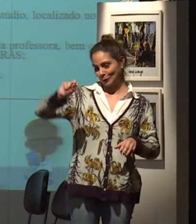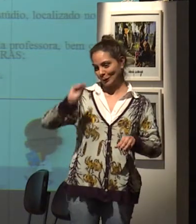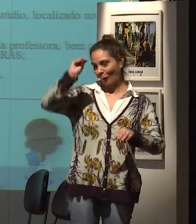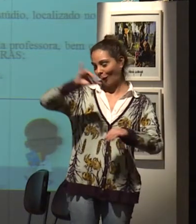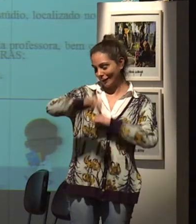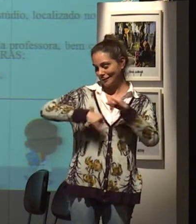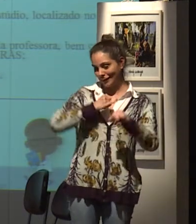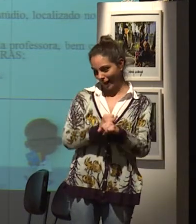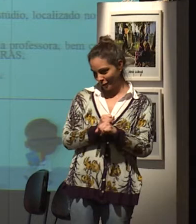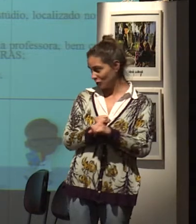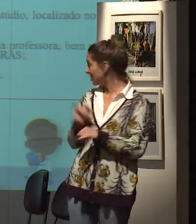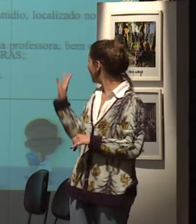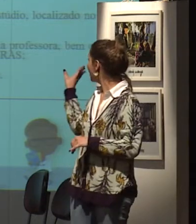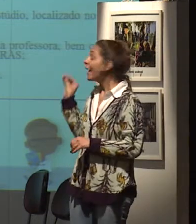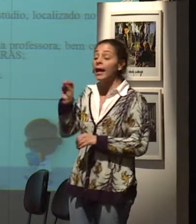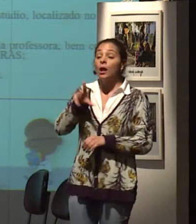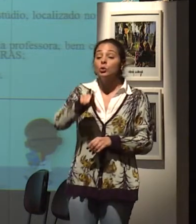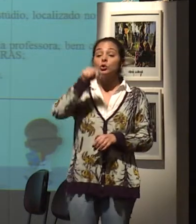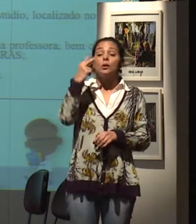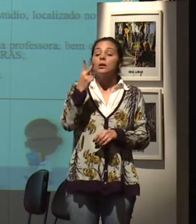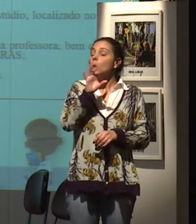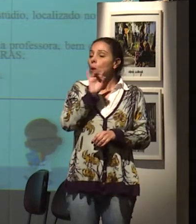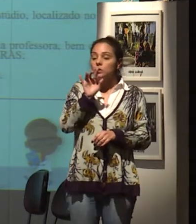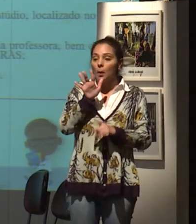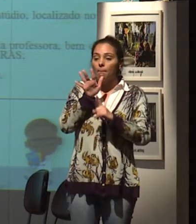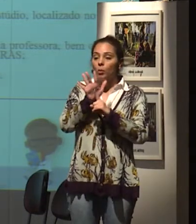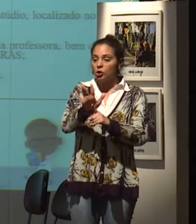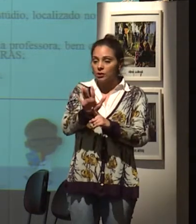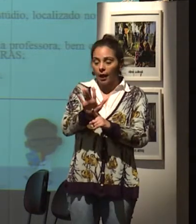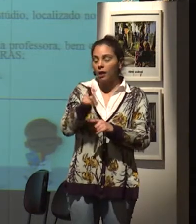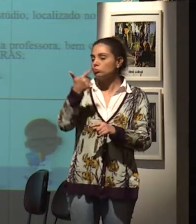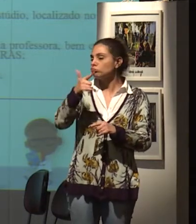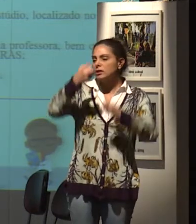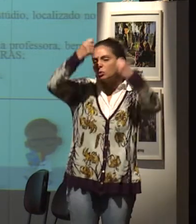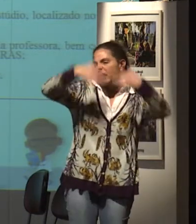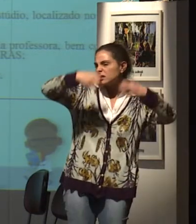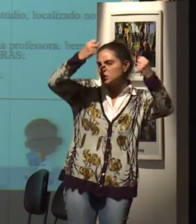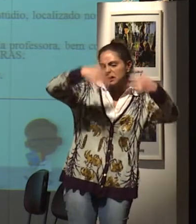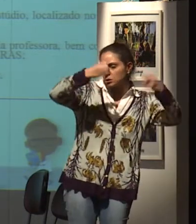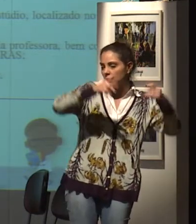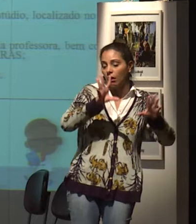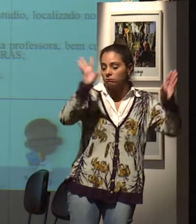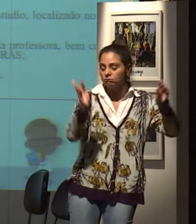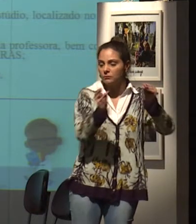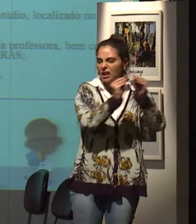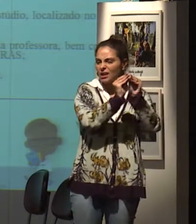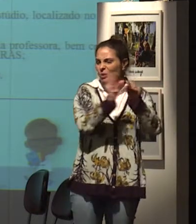E já está disponível para os alunos poderem compartilhar. E eu escolhi 2 exemplos só para mostrar. Não tem assim, nada muito explicativo, está